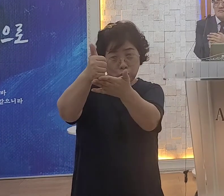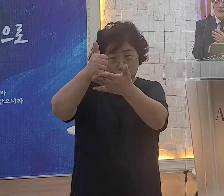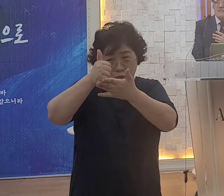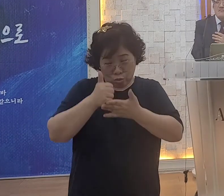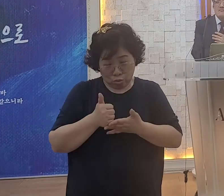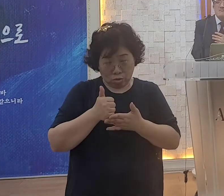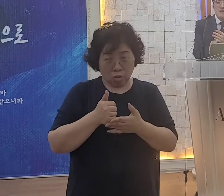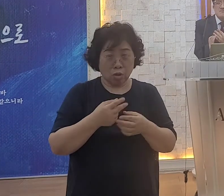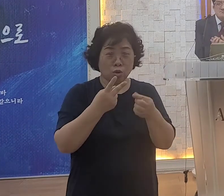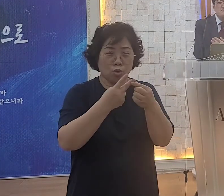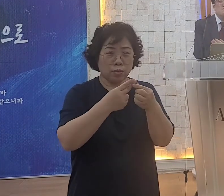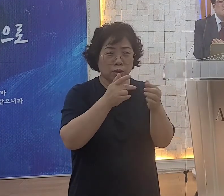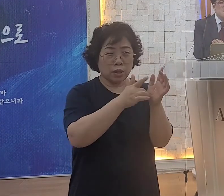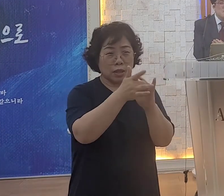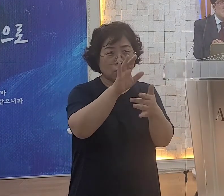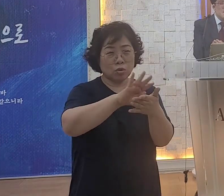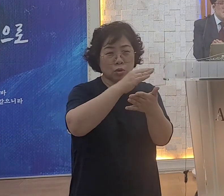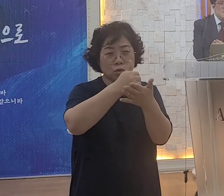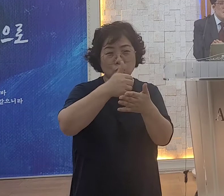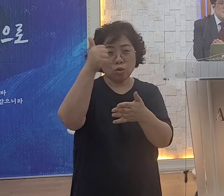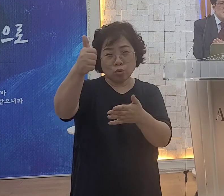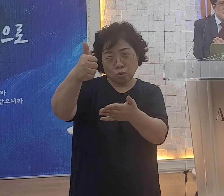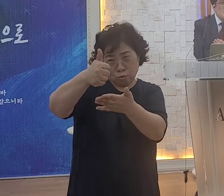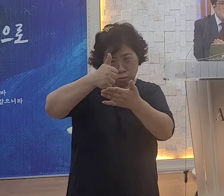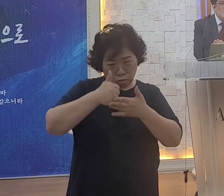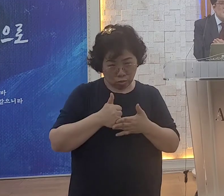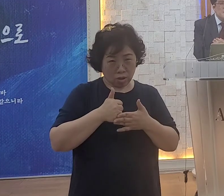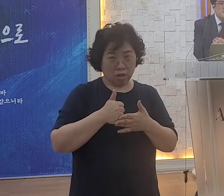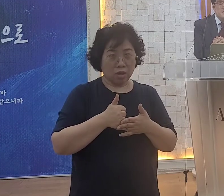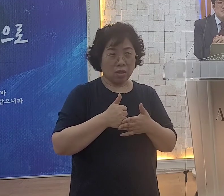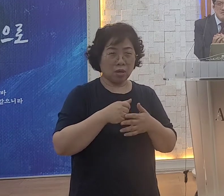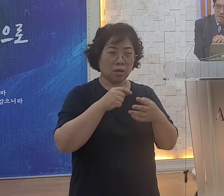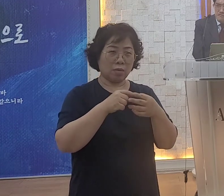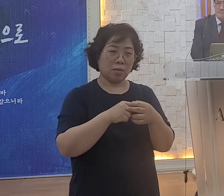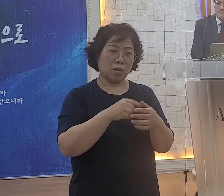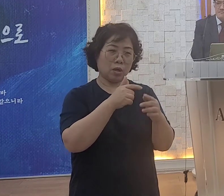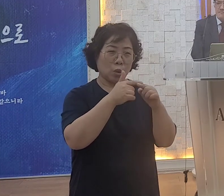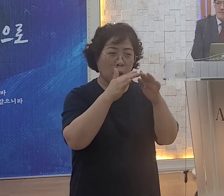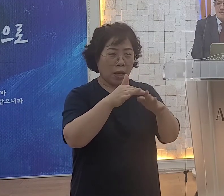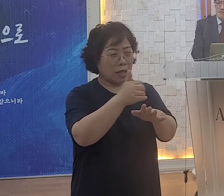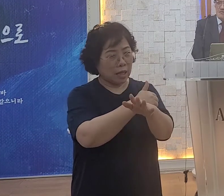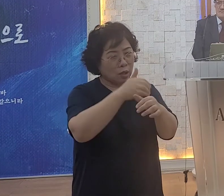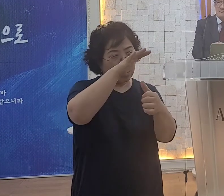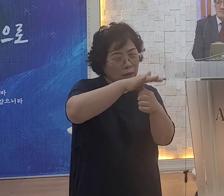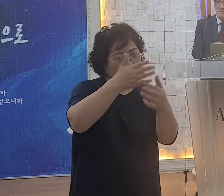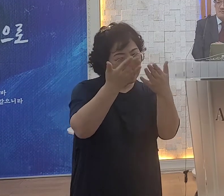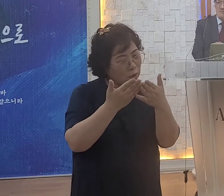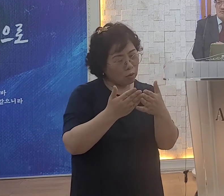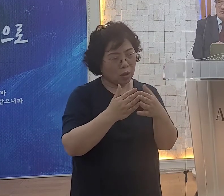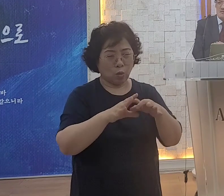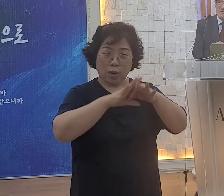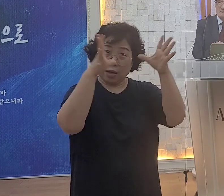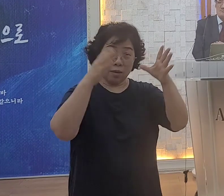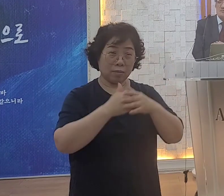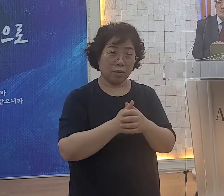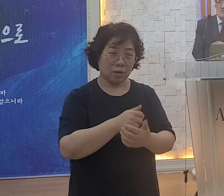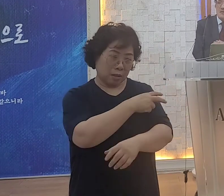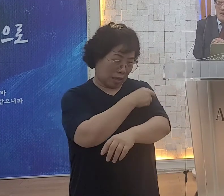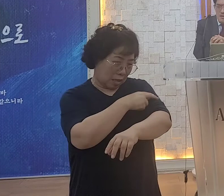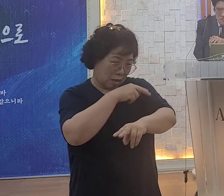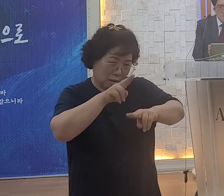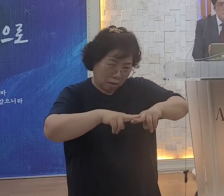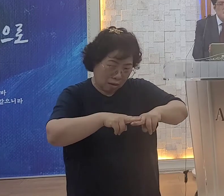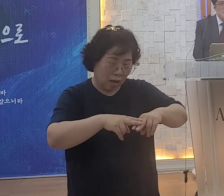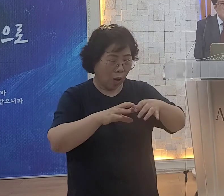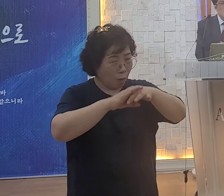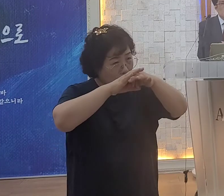예수를 내 마음속에 주인으로 모시는 게 이게 믿는 거예요. 직분으로 구원을 얻는